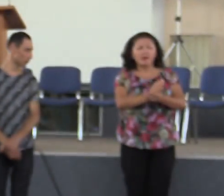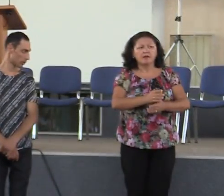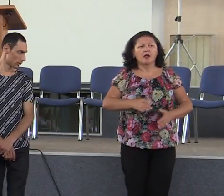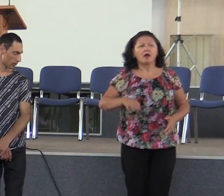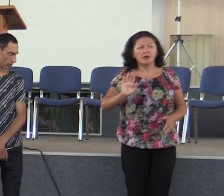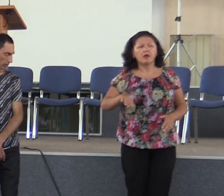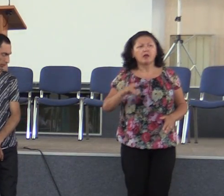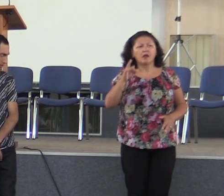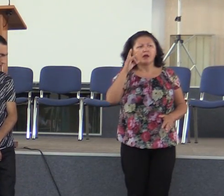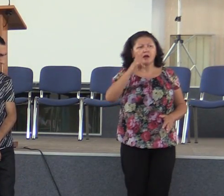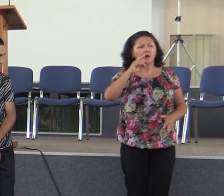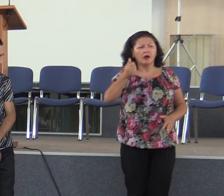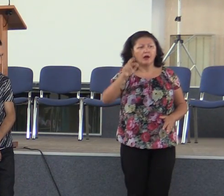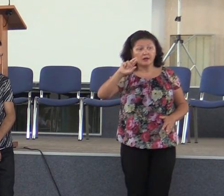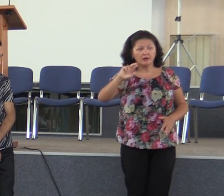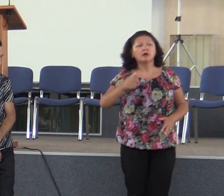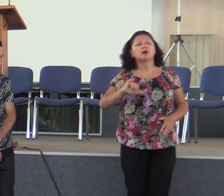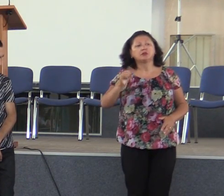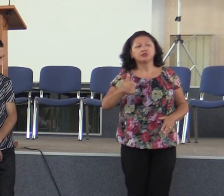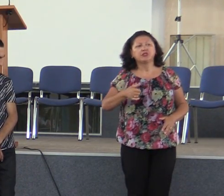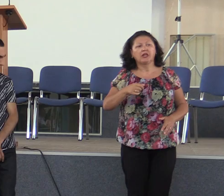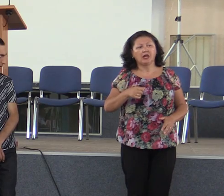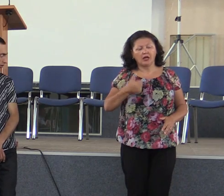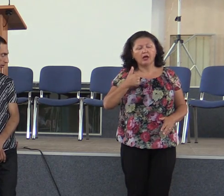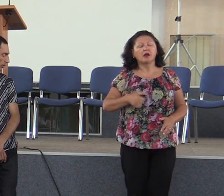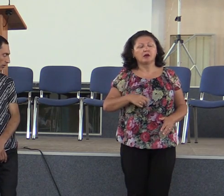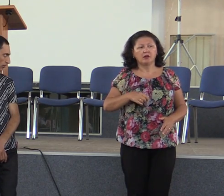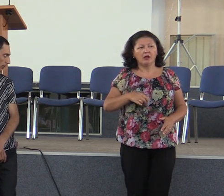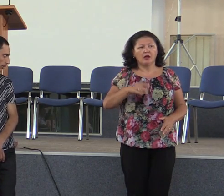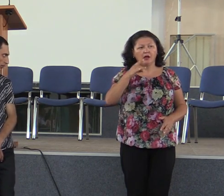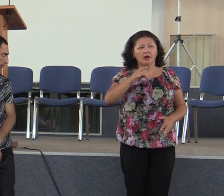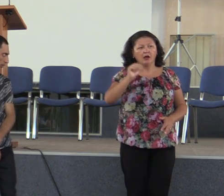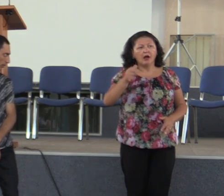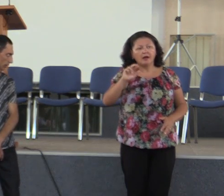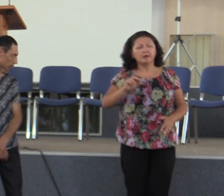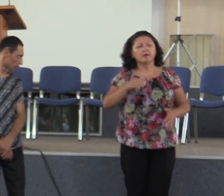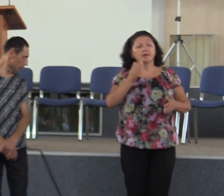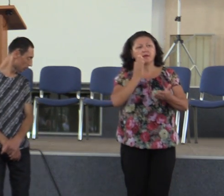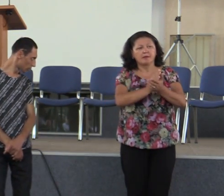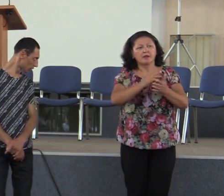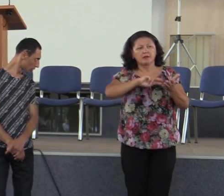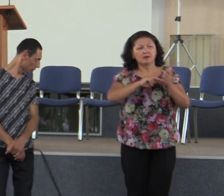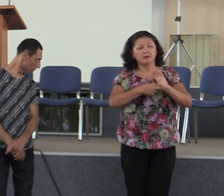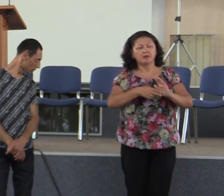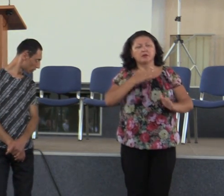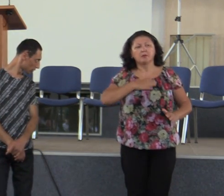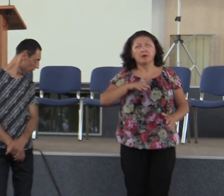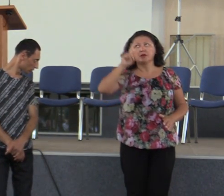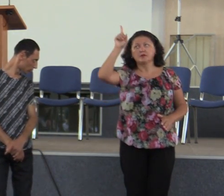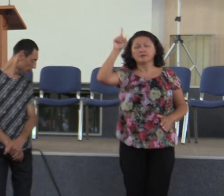har dreptului se împarte. Ceea ce îmi place la